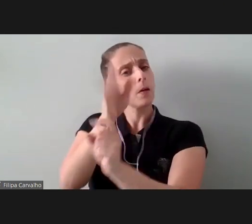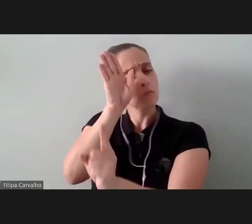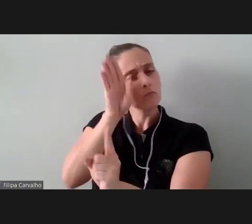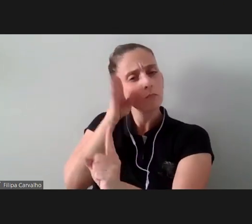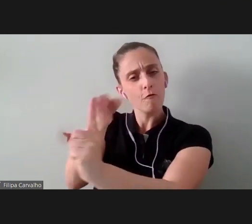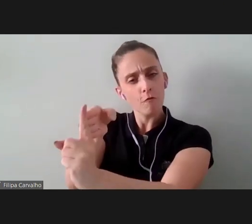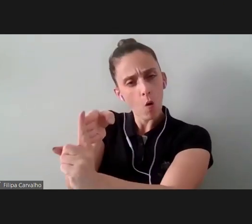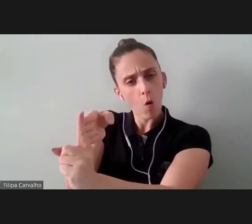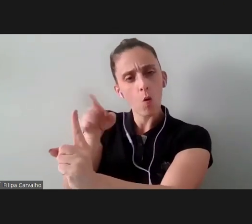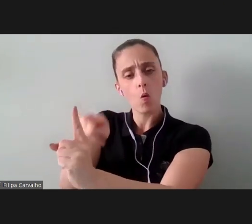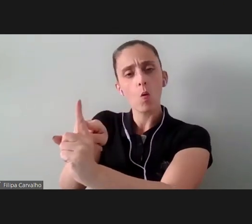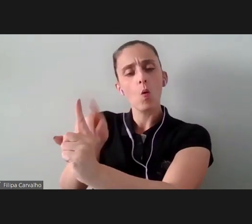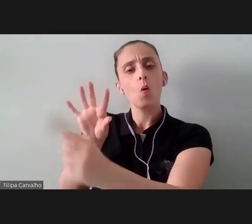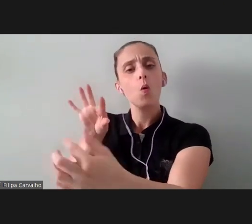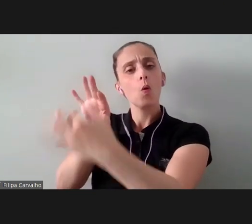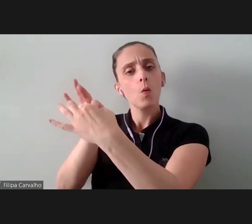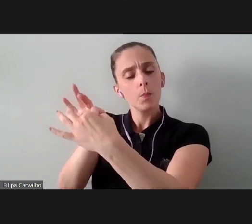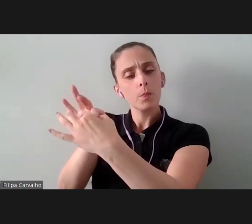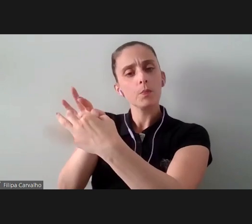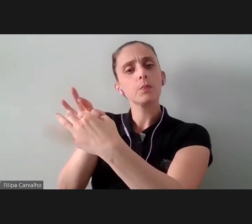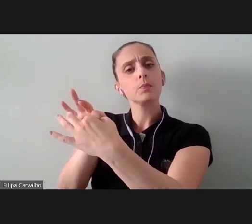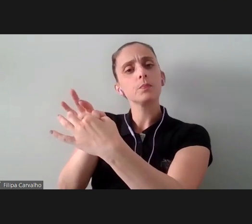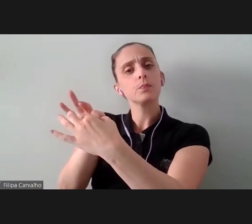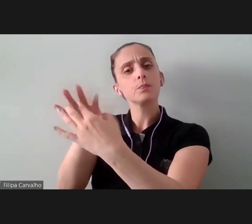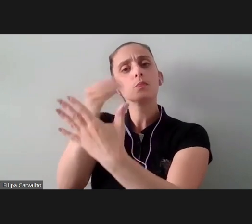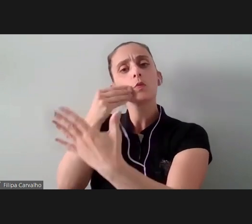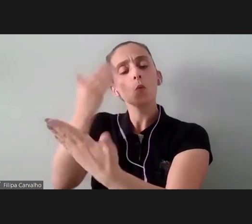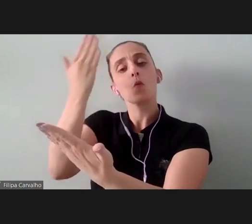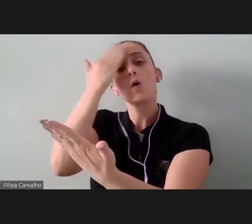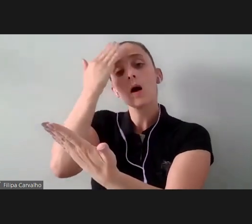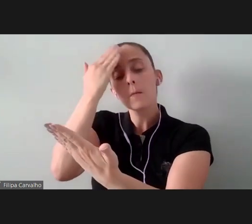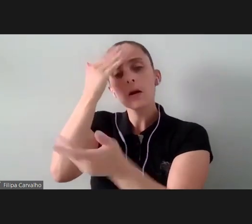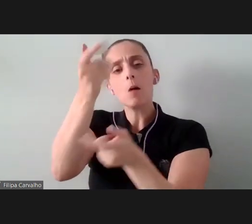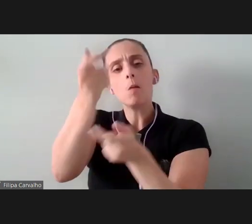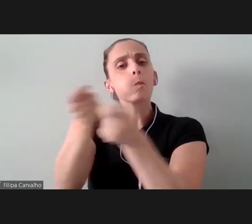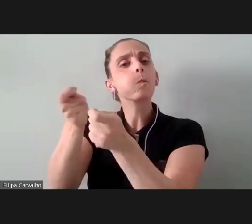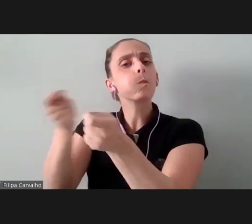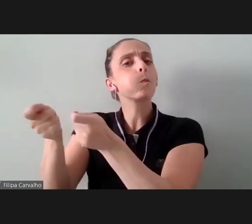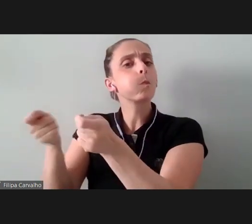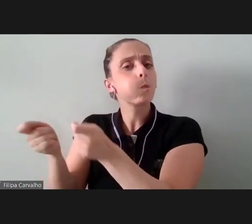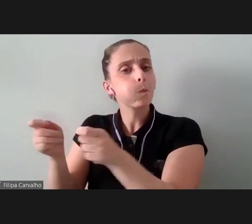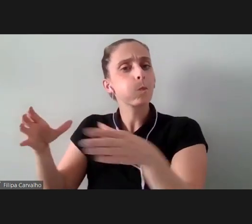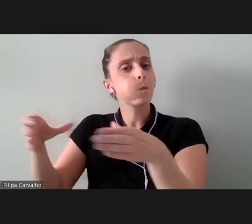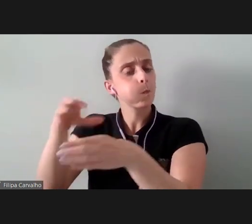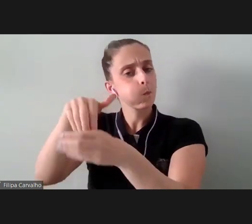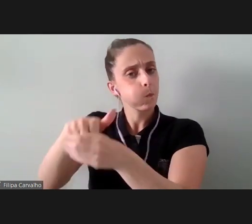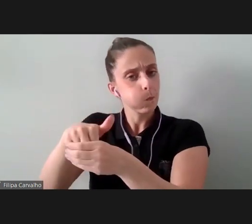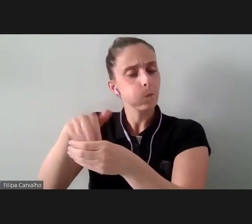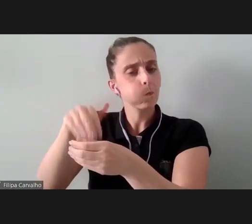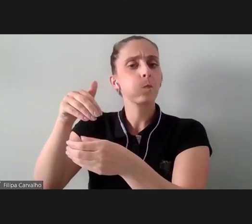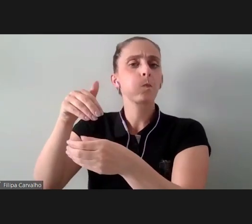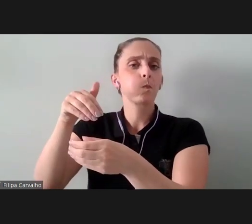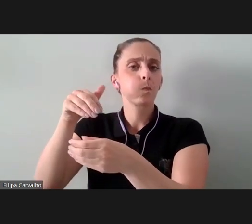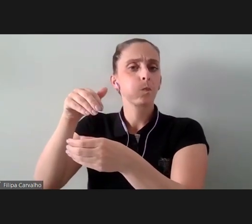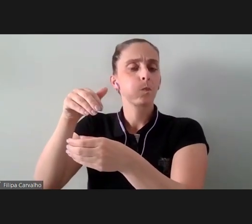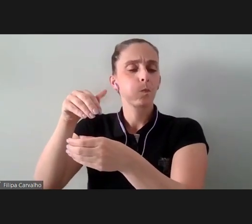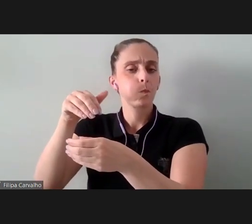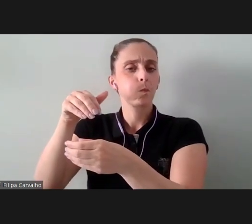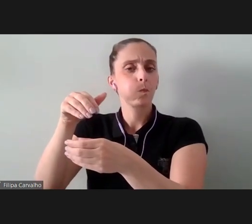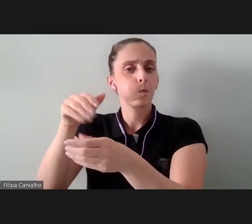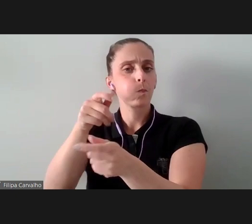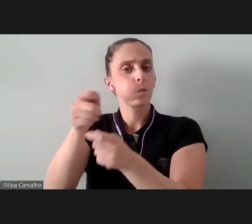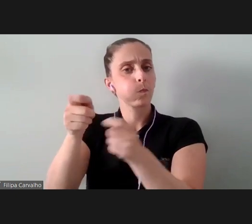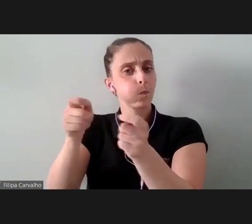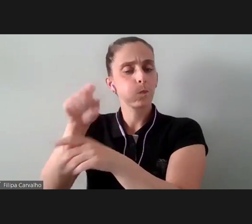focadas na geração de capacidades organizacionais, né, de capacidades estatais para